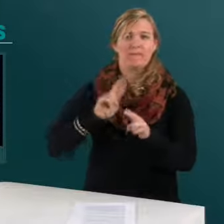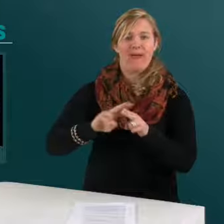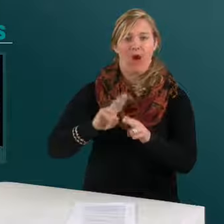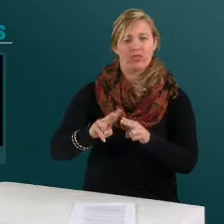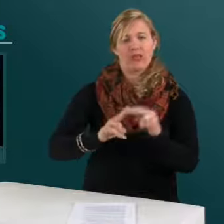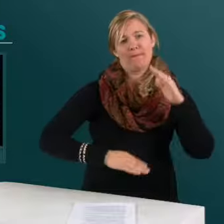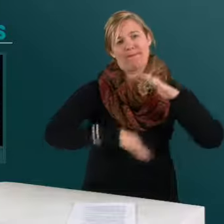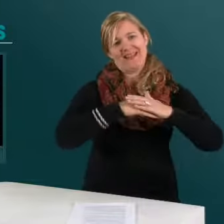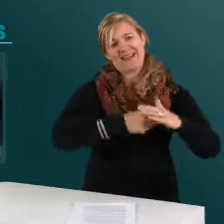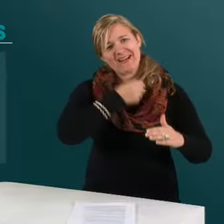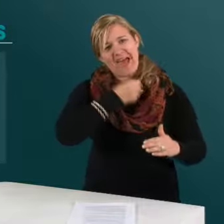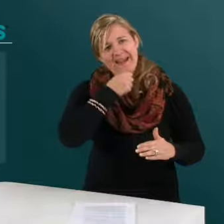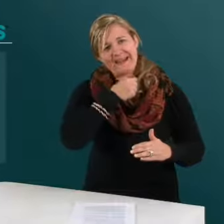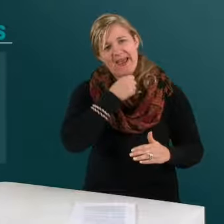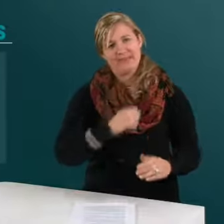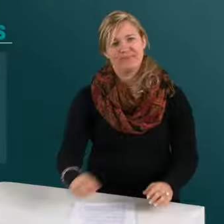verbot zur behandlung von minderjährigen